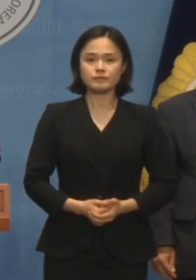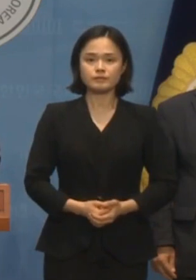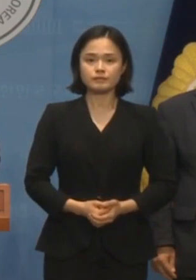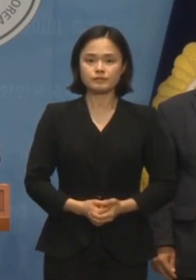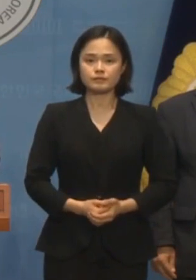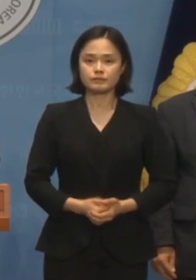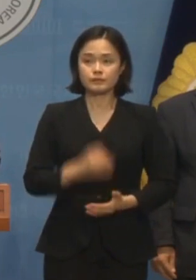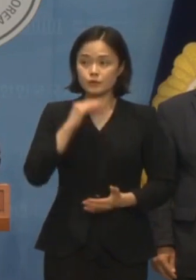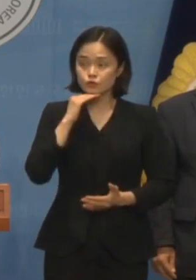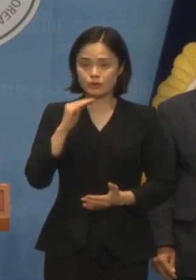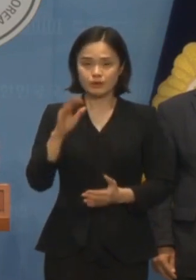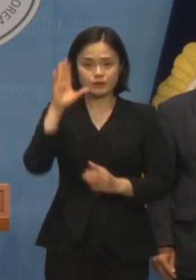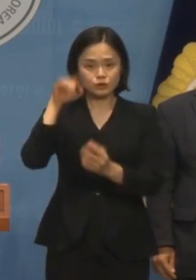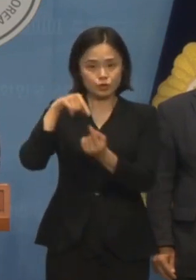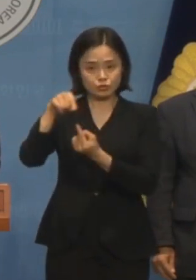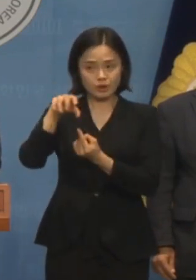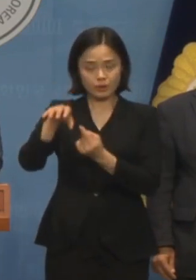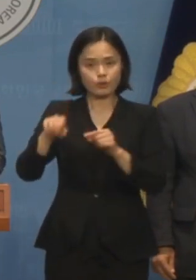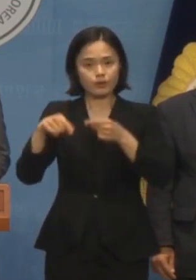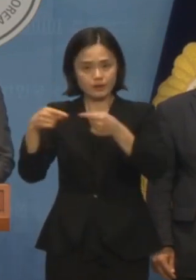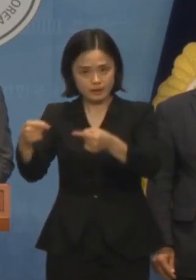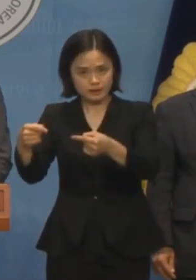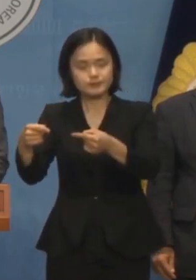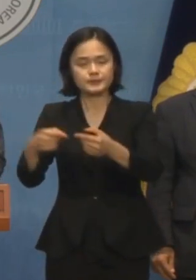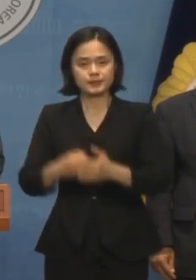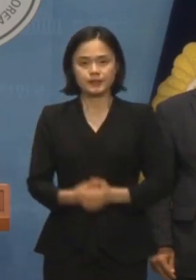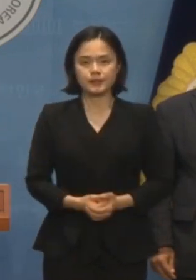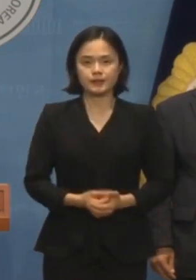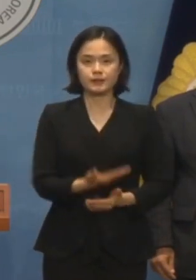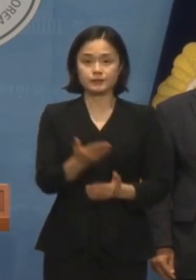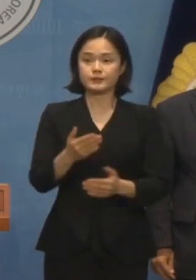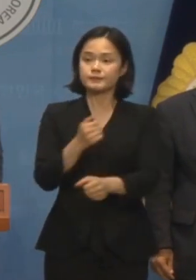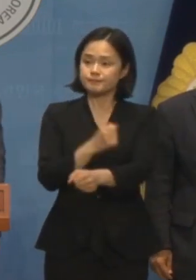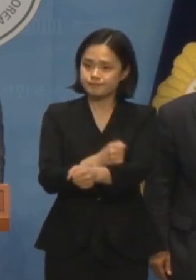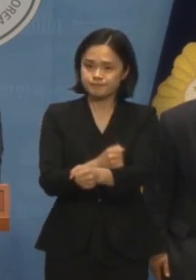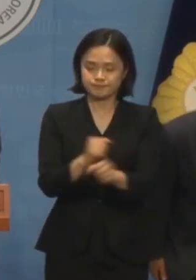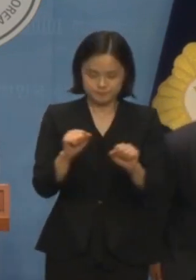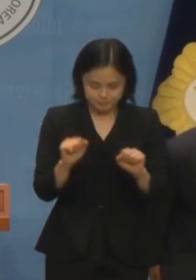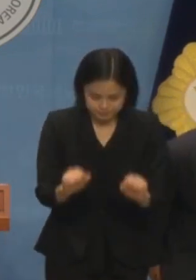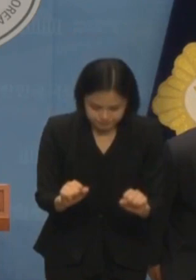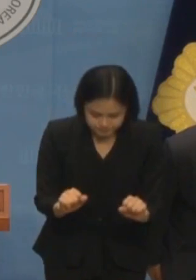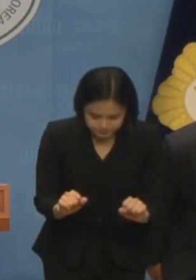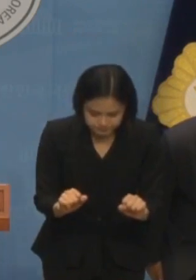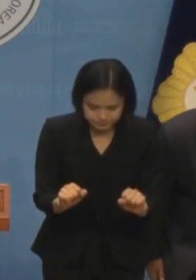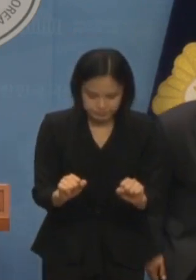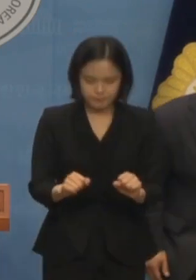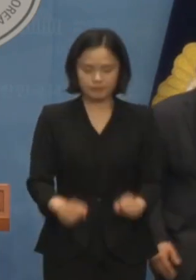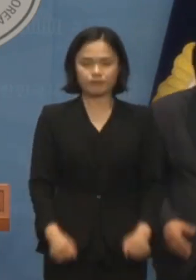청문회장으로 다시 향하도록 하겠습니다. 언론인 여러분 수고 많으셨습니다. 고맙습니다.